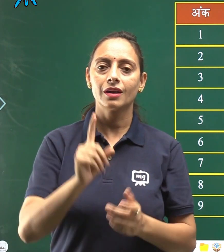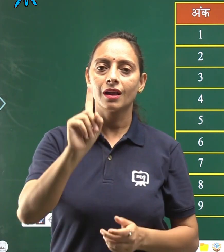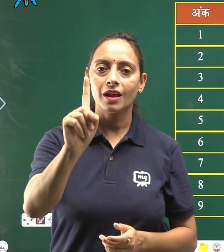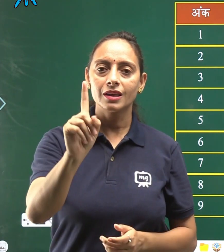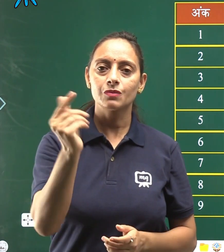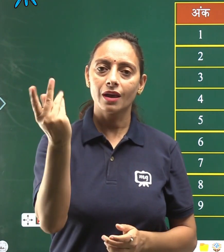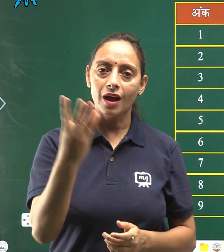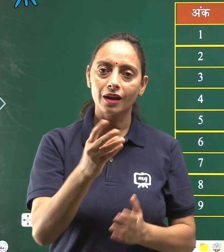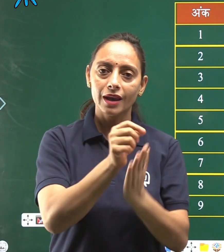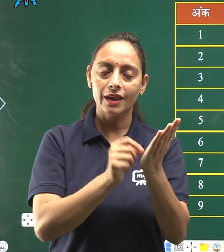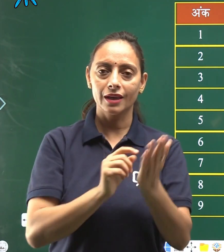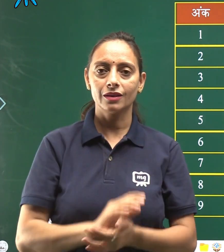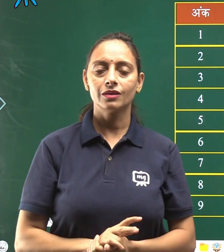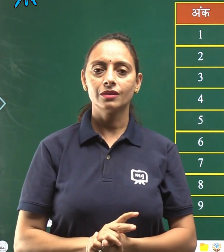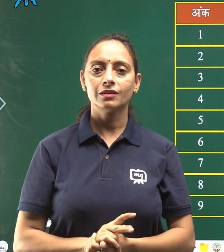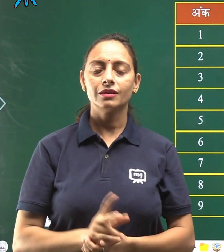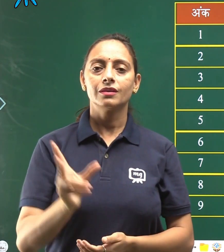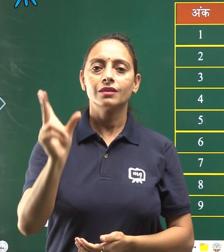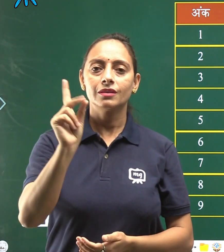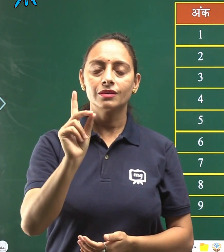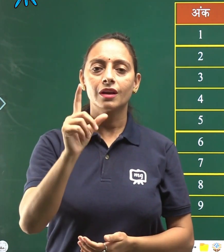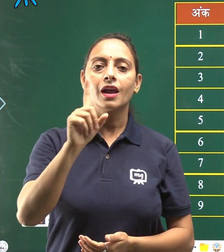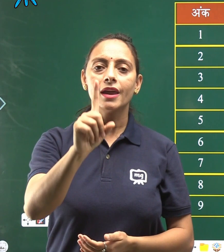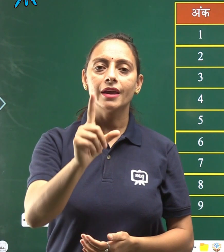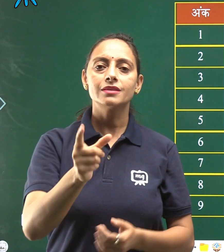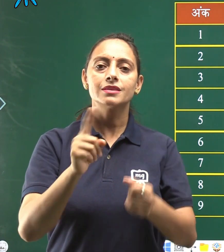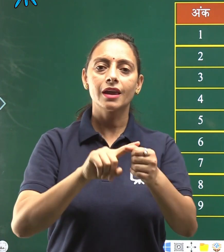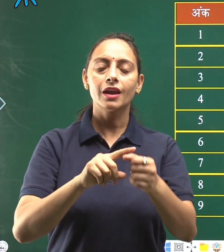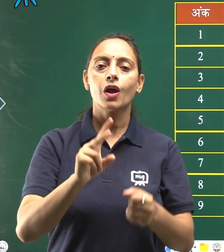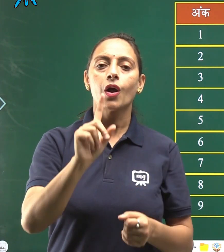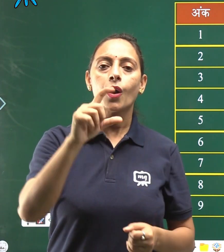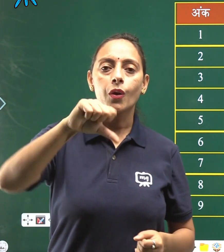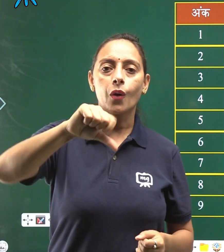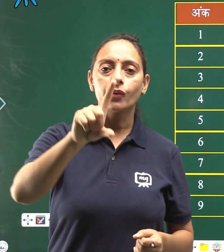में अंक लिखे हुए हैं 1 से 9 तक।